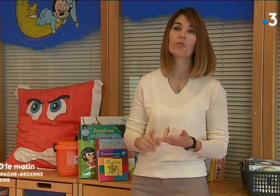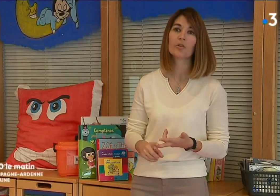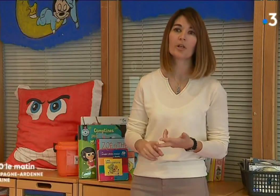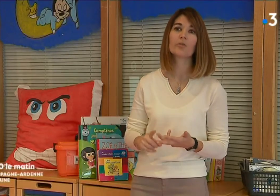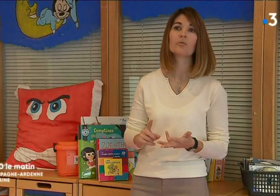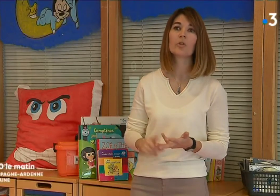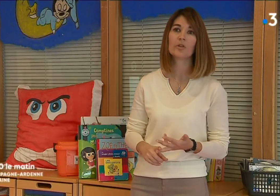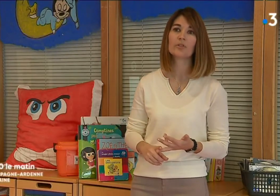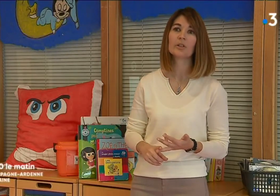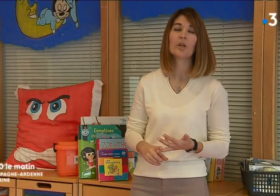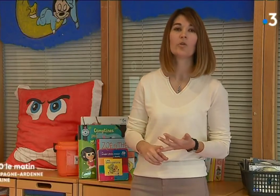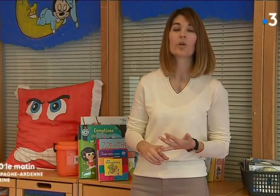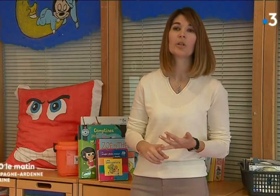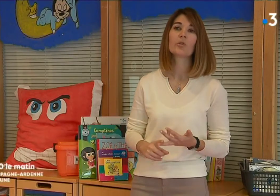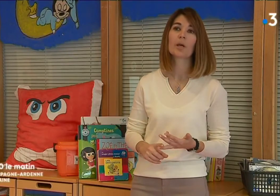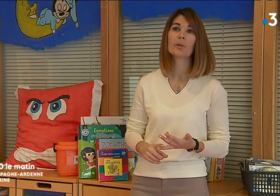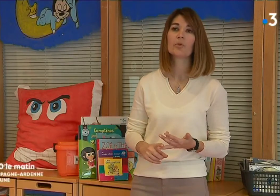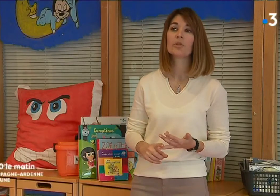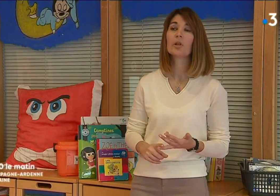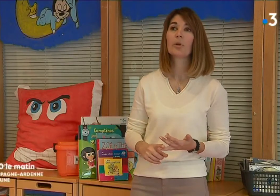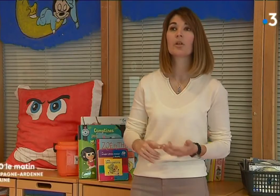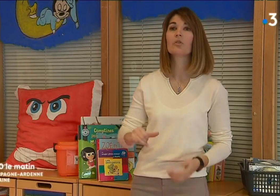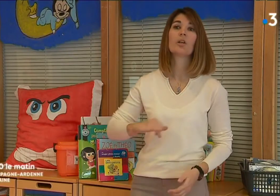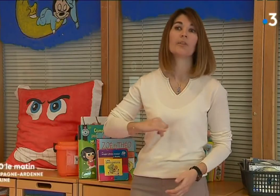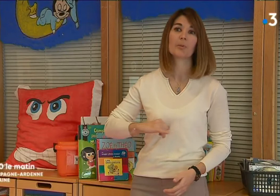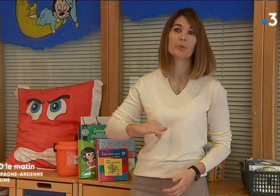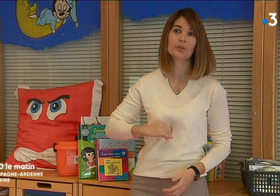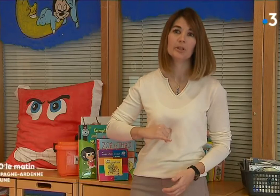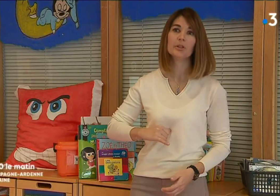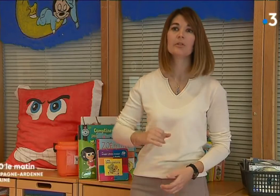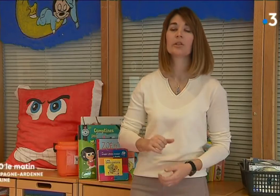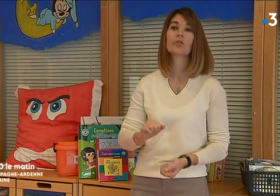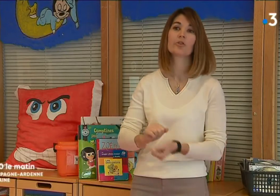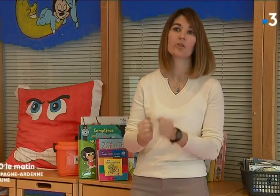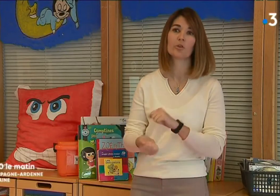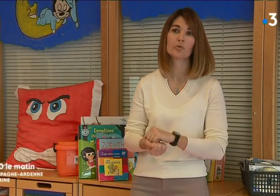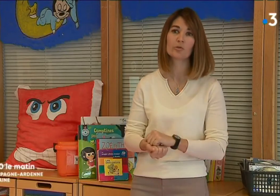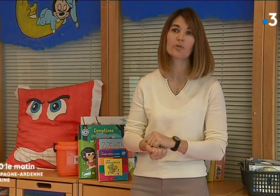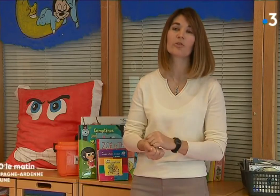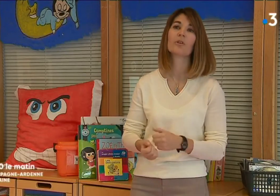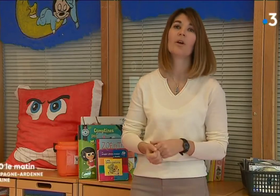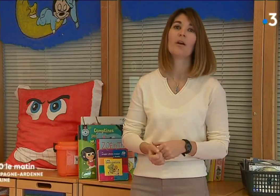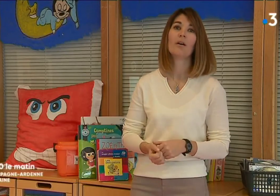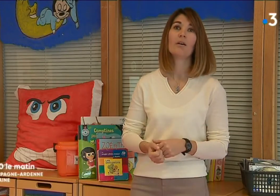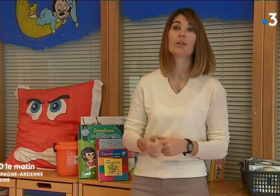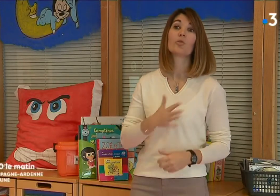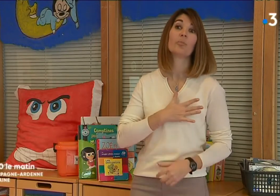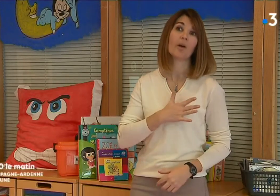frustrations, leurs envies. Donc comme ça, ils sont capables de dire qu'ils veulent aller faire pipi, qu'il faut changer leur couche, qu'ils ont peur.